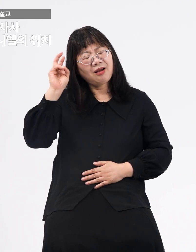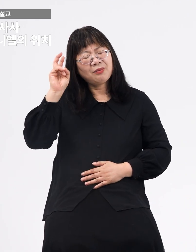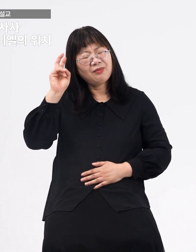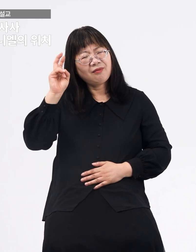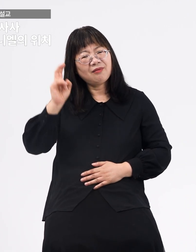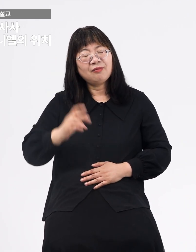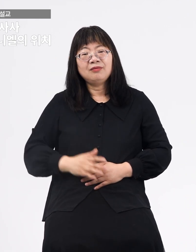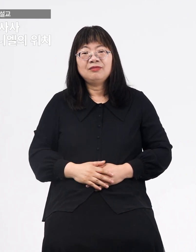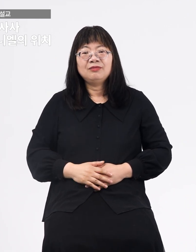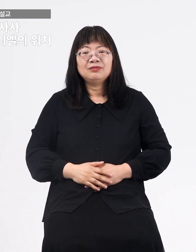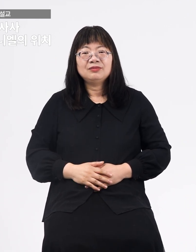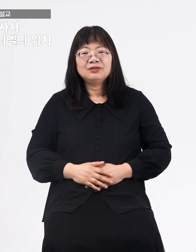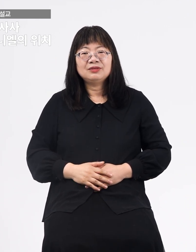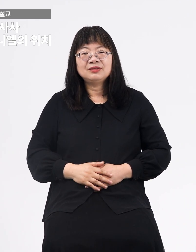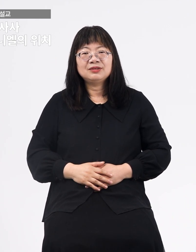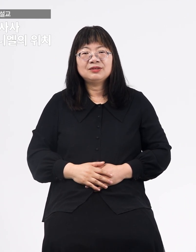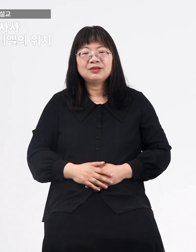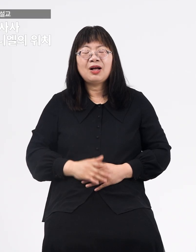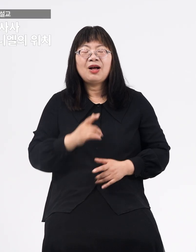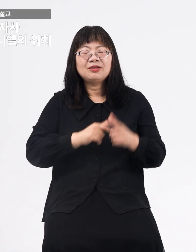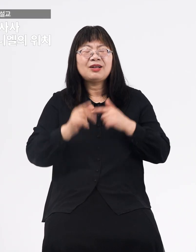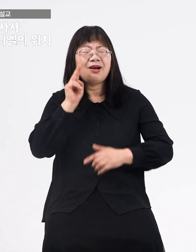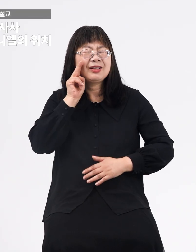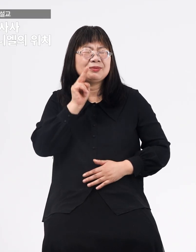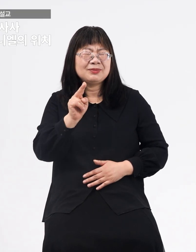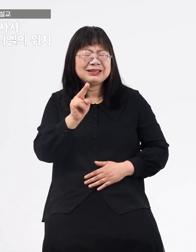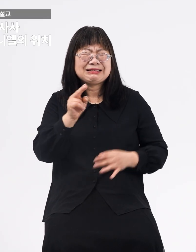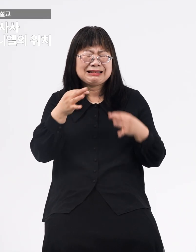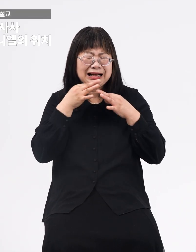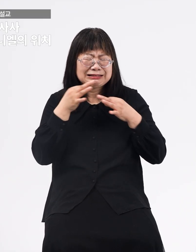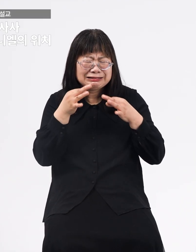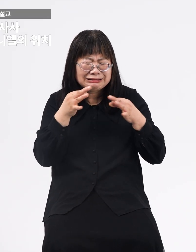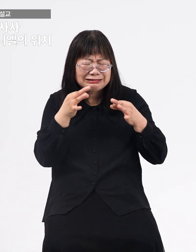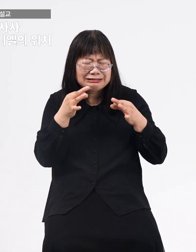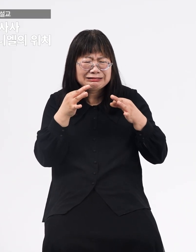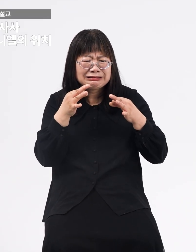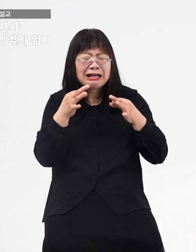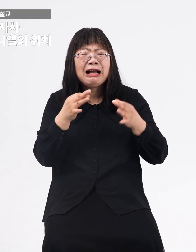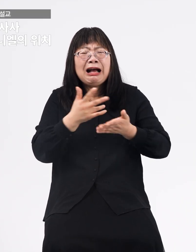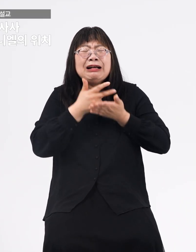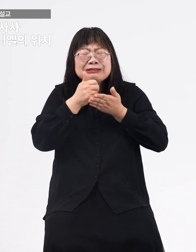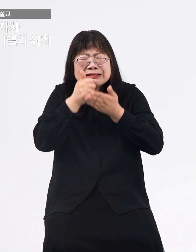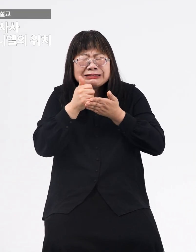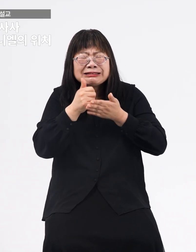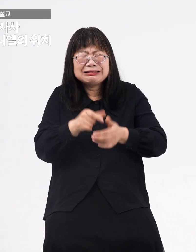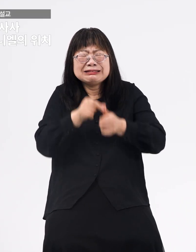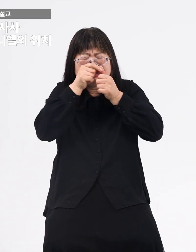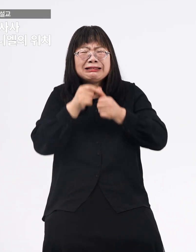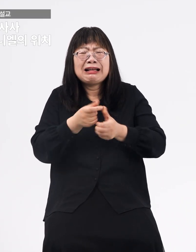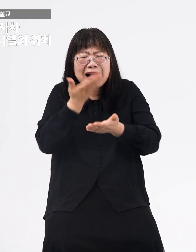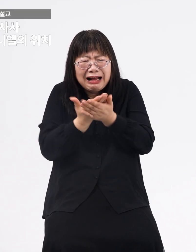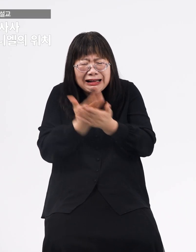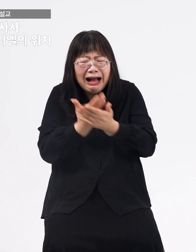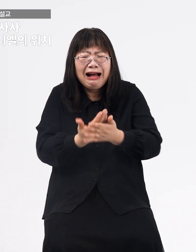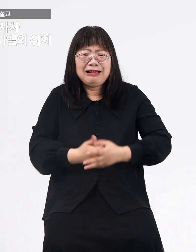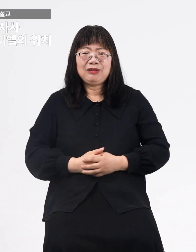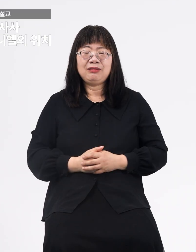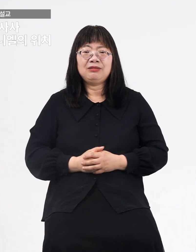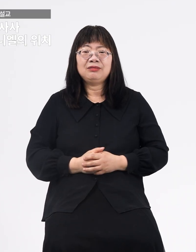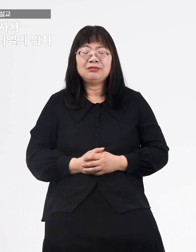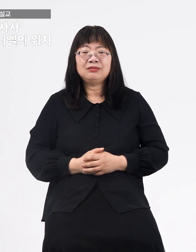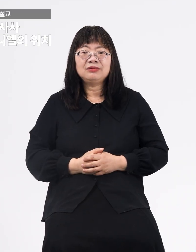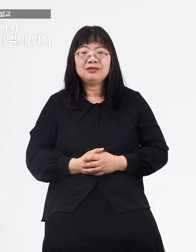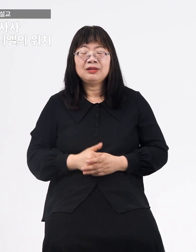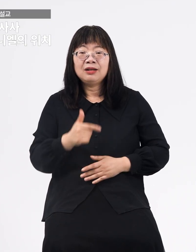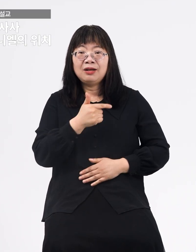아마도 이 정도 이상이었을 것 같아요. 주님 살려주세요.